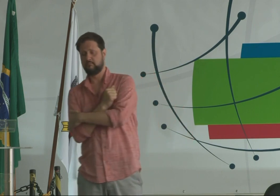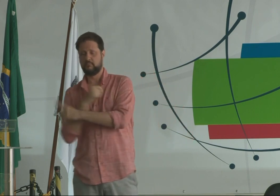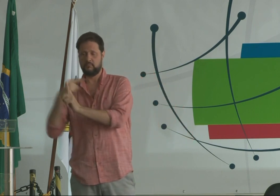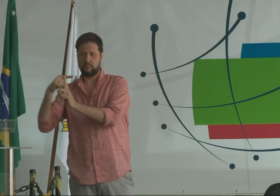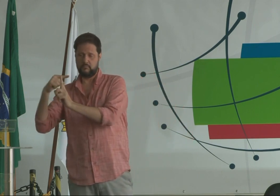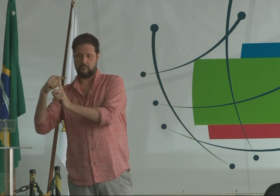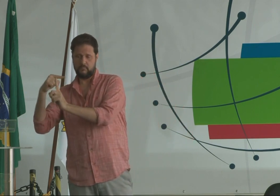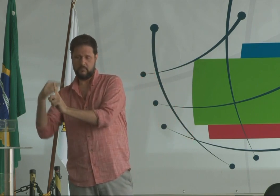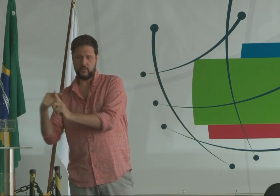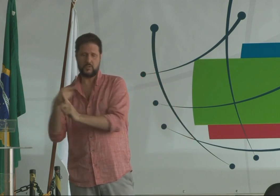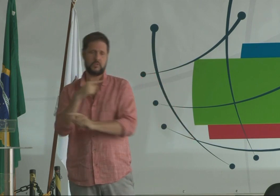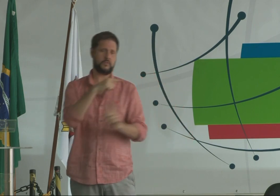por exemplo,